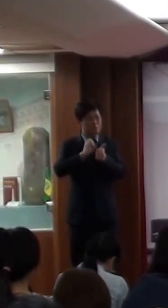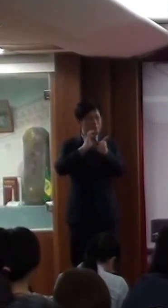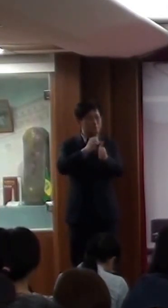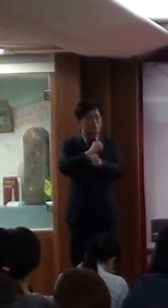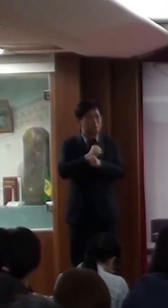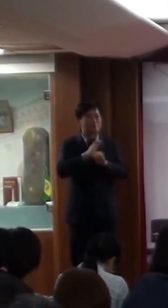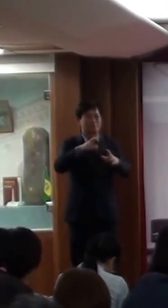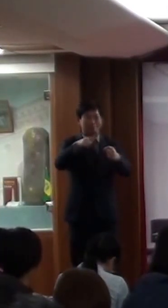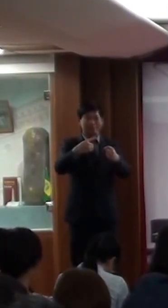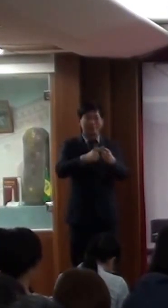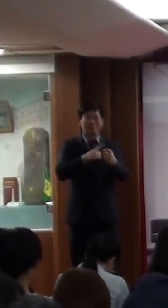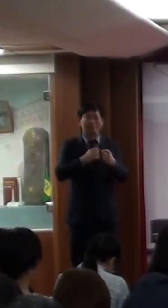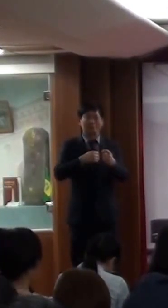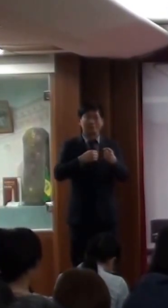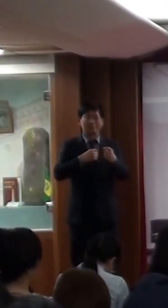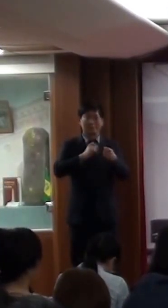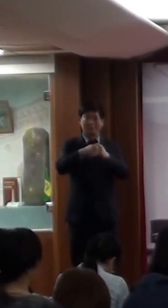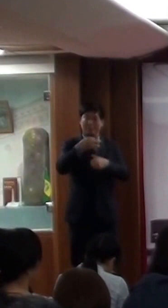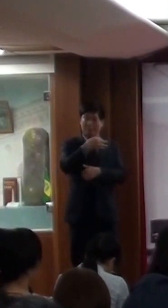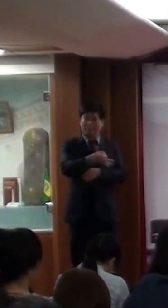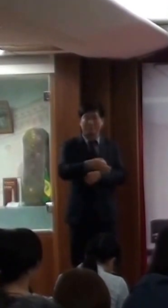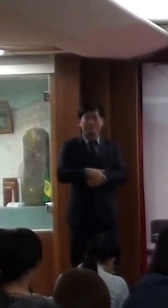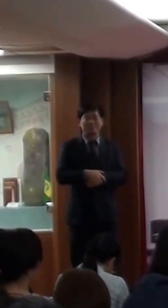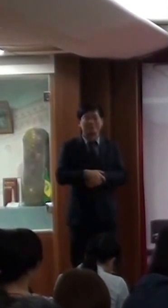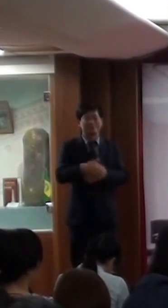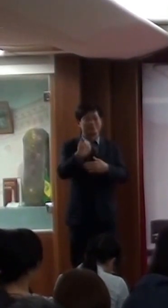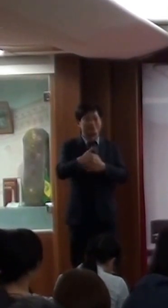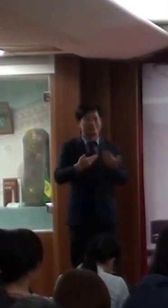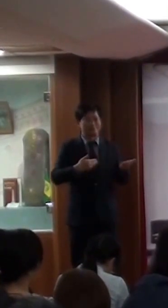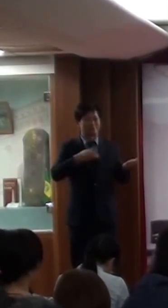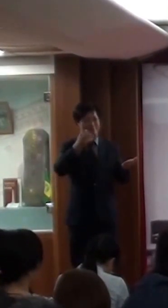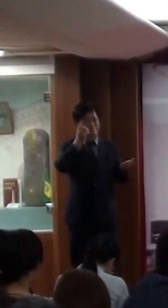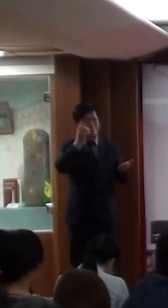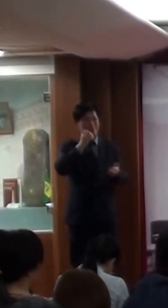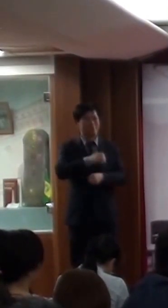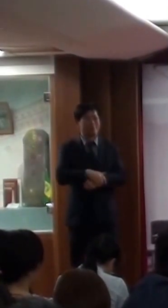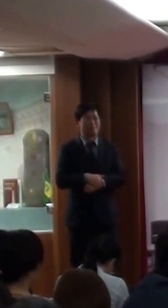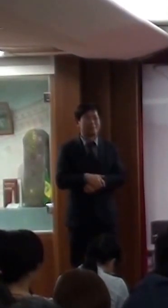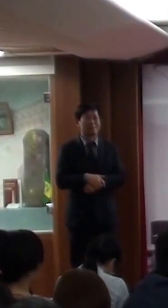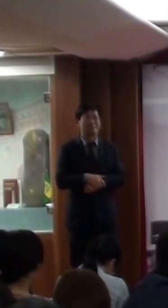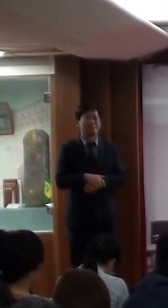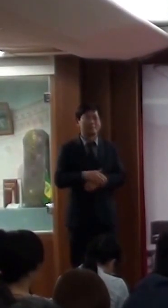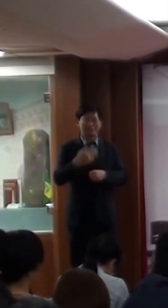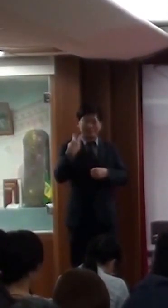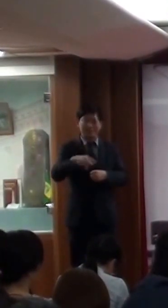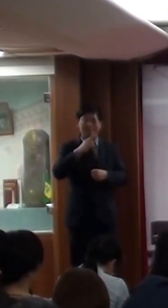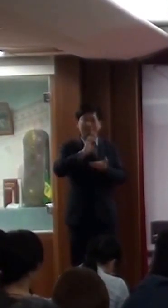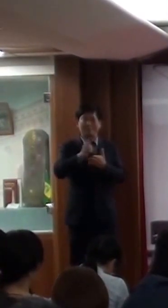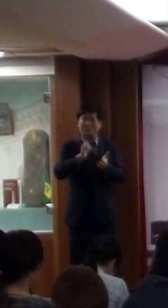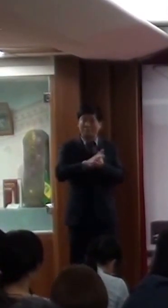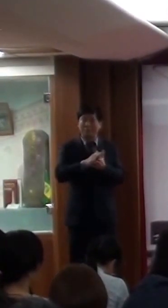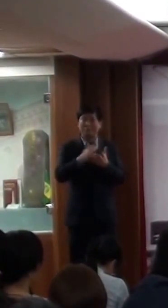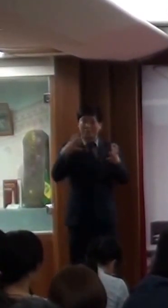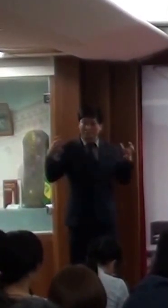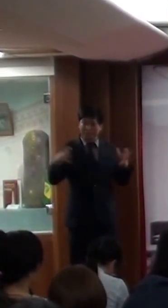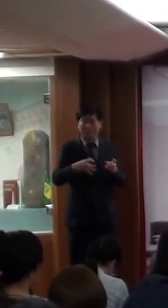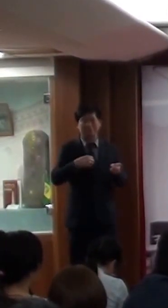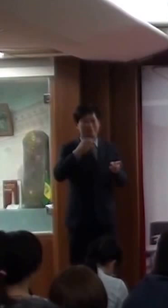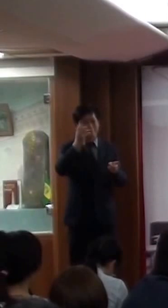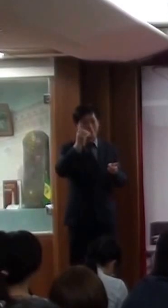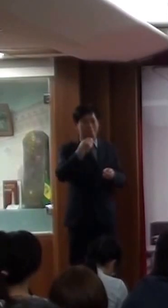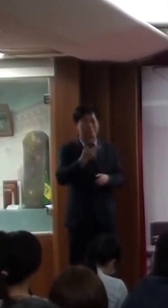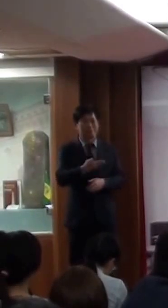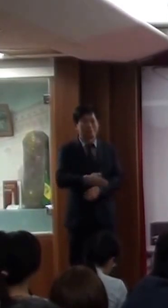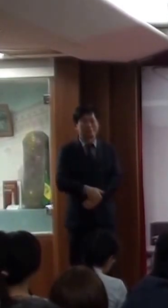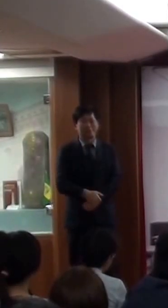家今年要缴纳房屋税喽。那这个影片呢，就欢迎现场所有的长官贵宾，还有所有的媒体们，我们一起来欣赏